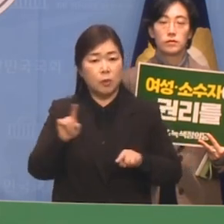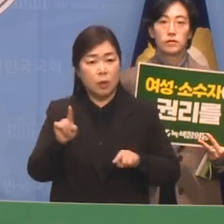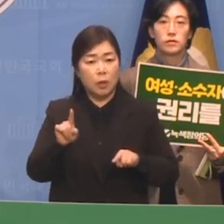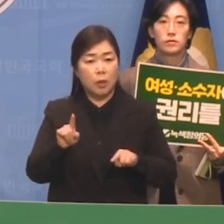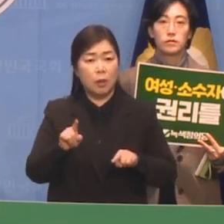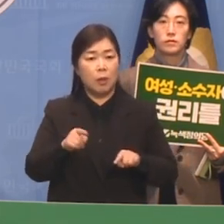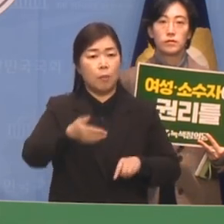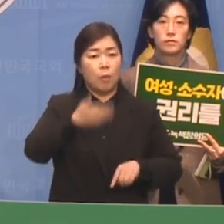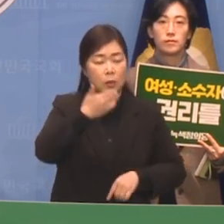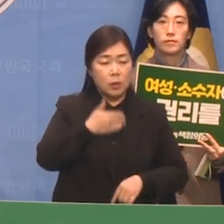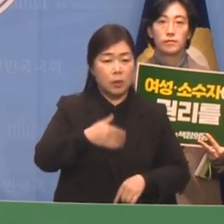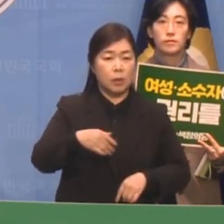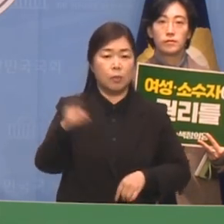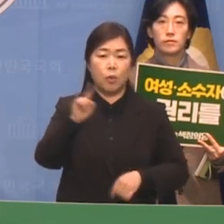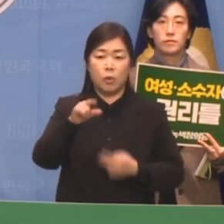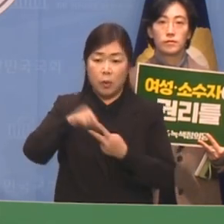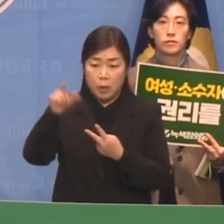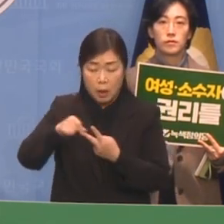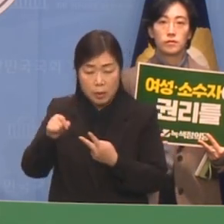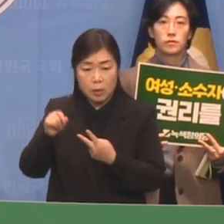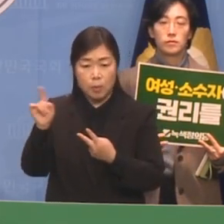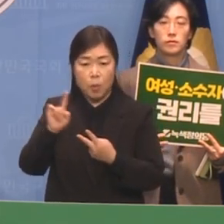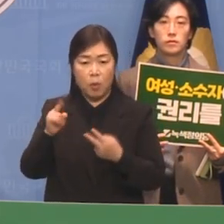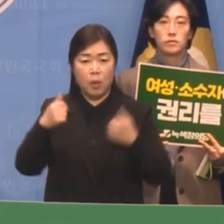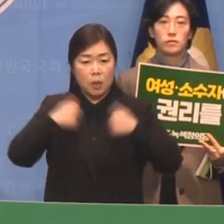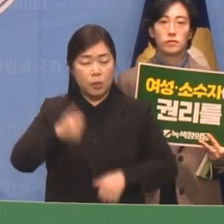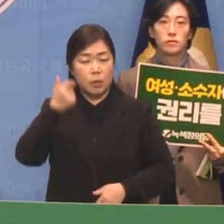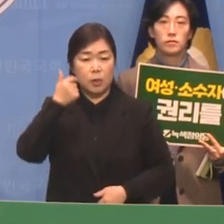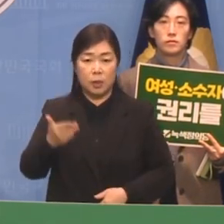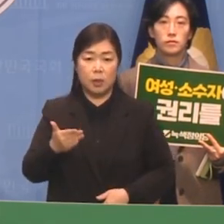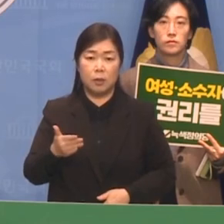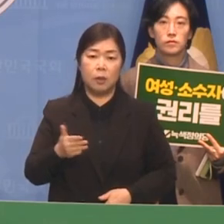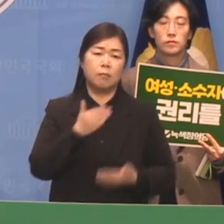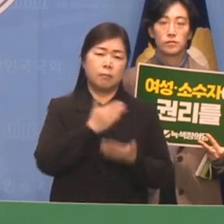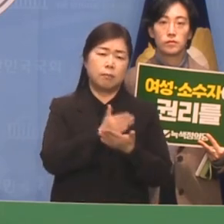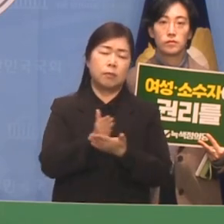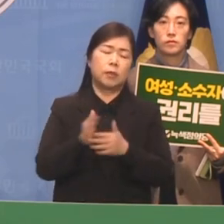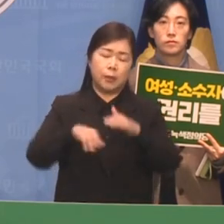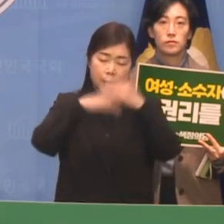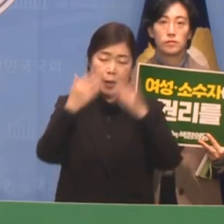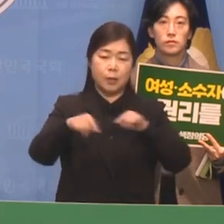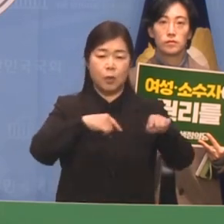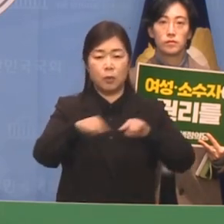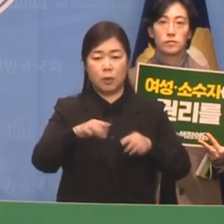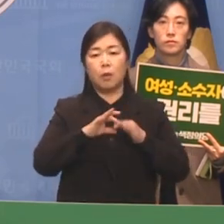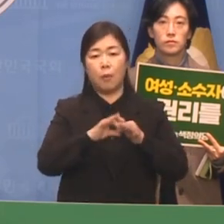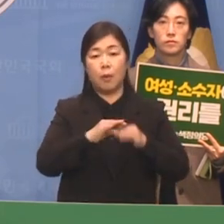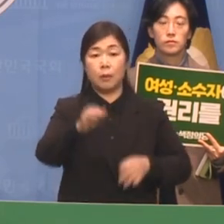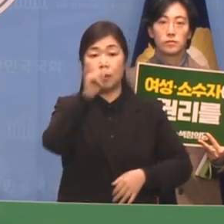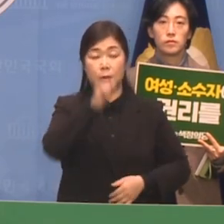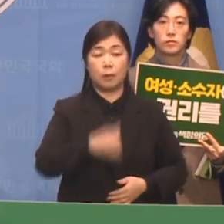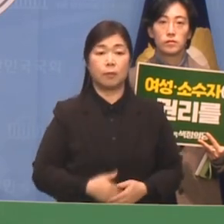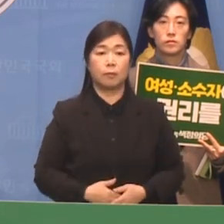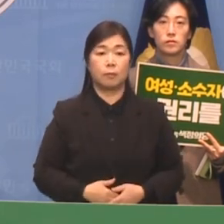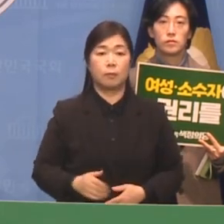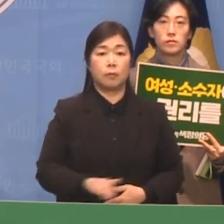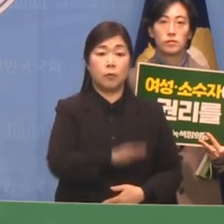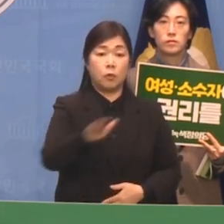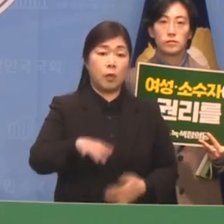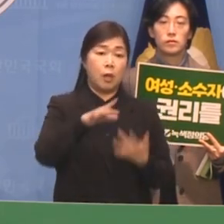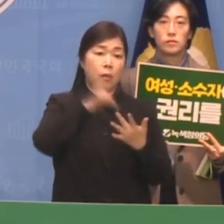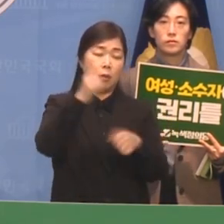무엇을 선택할지 모든 것은 사실은 정치적인 행위입니다. 우리는 선택할 수